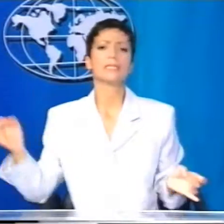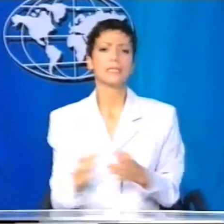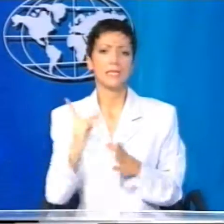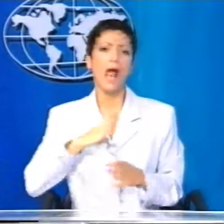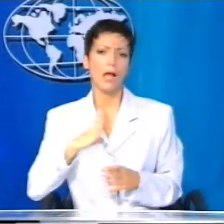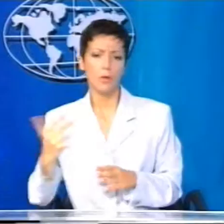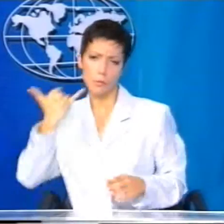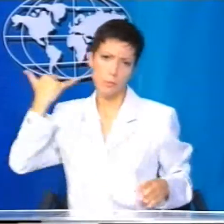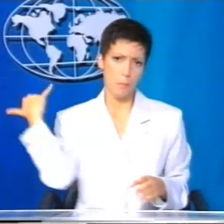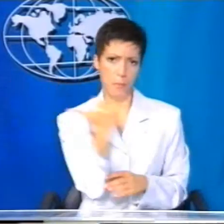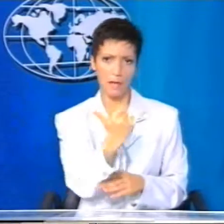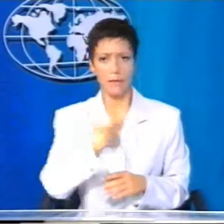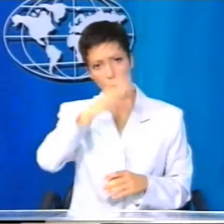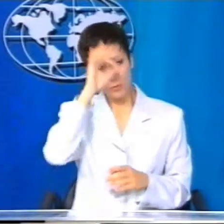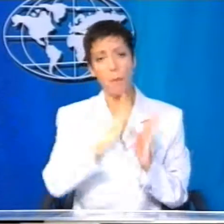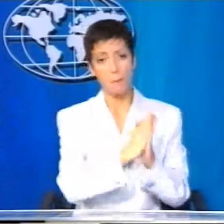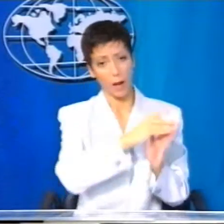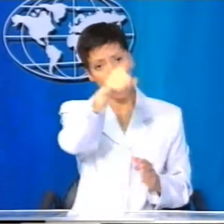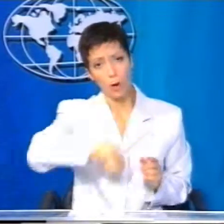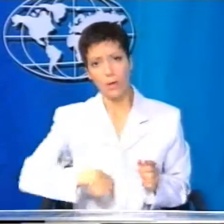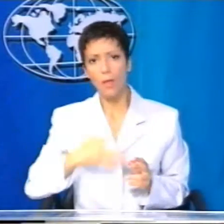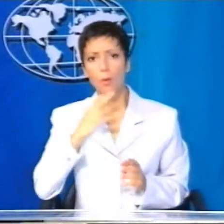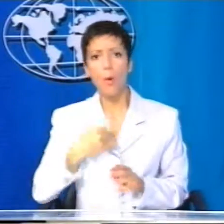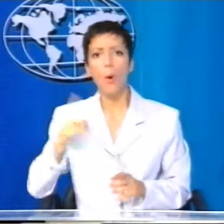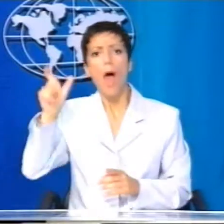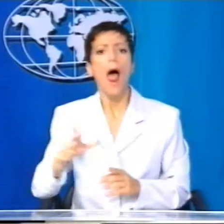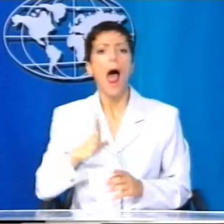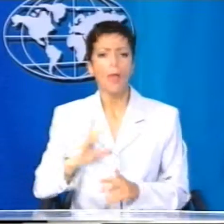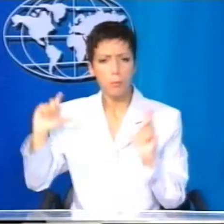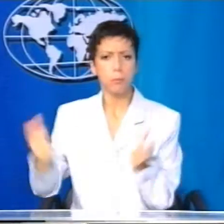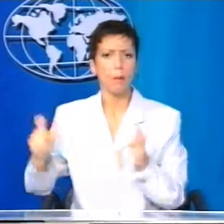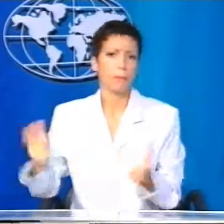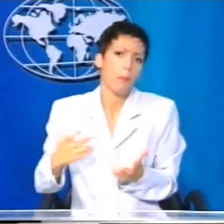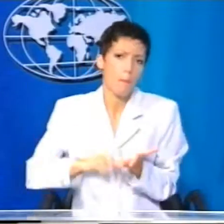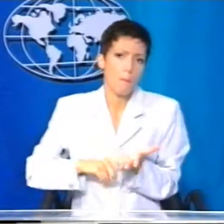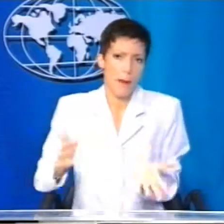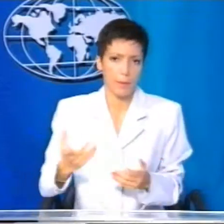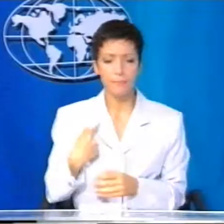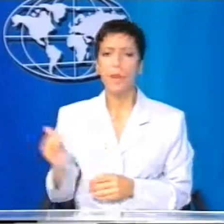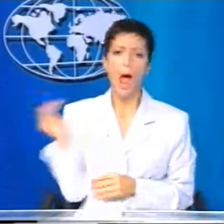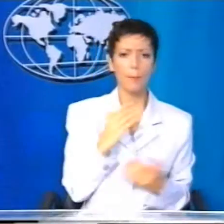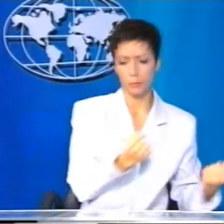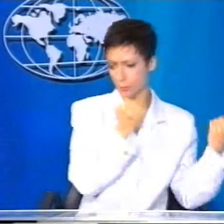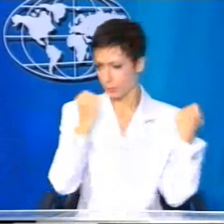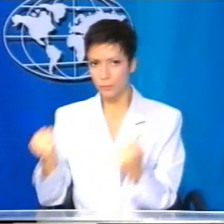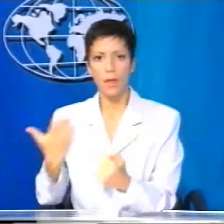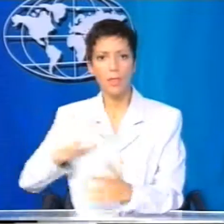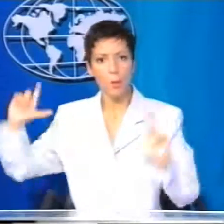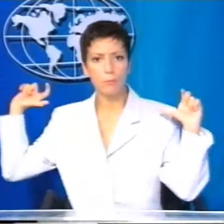έναν διαρρήκτη αυτοκινήτων. Ο κακοποιός ήταν συνάδελφός τους και μάλιστα αξιωματικός. Πρόκειται για